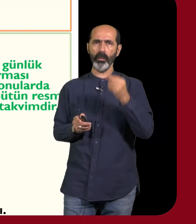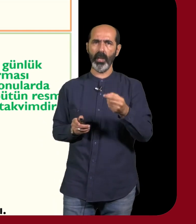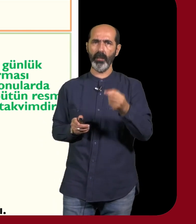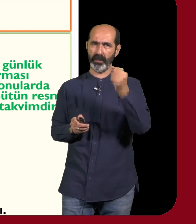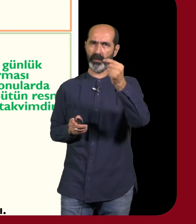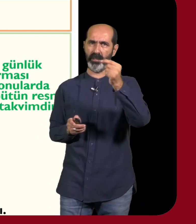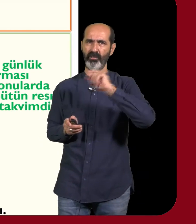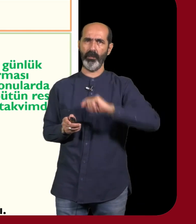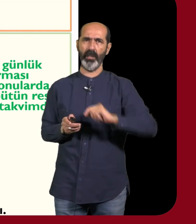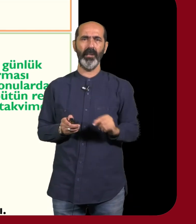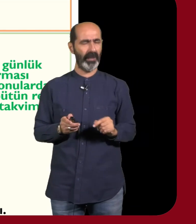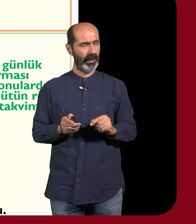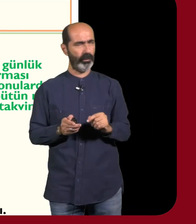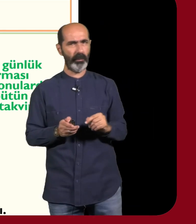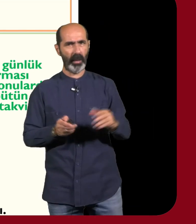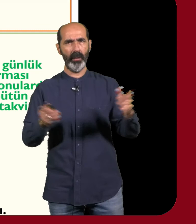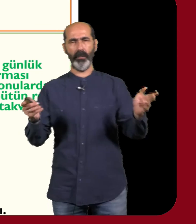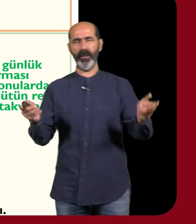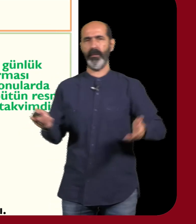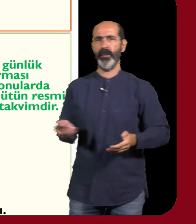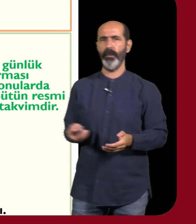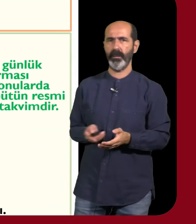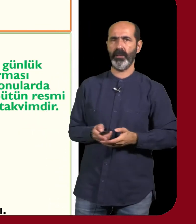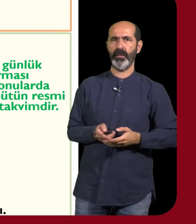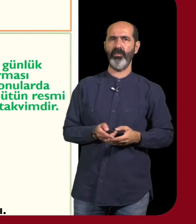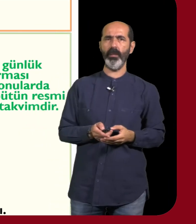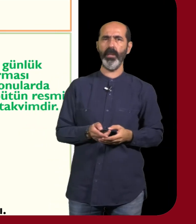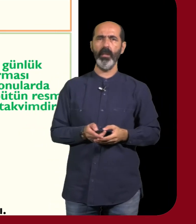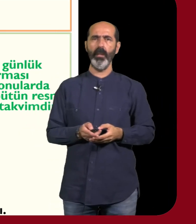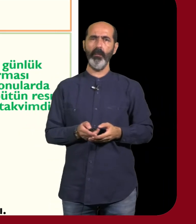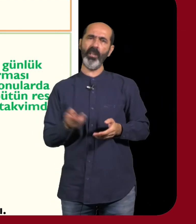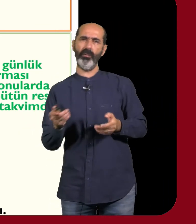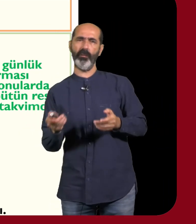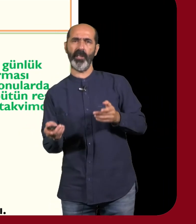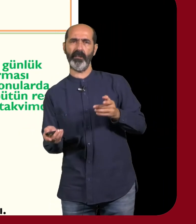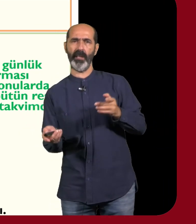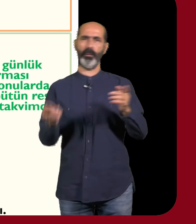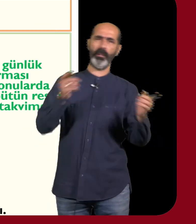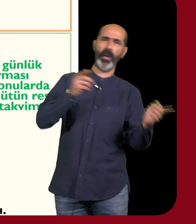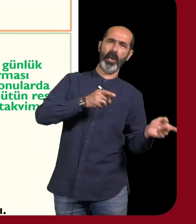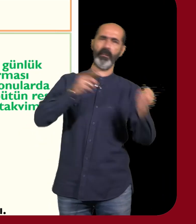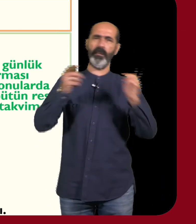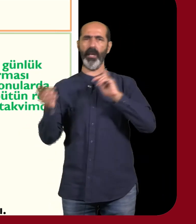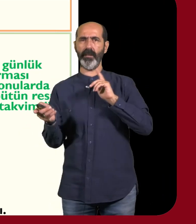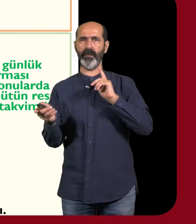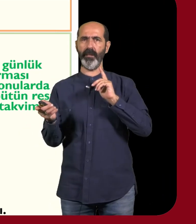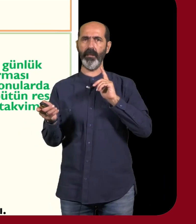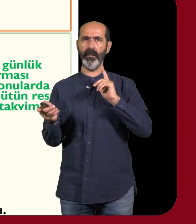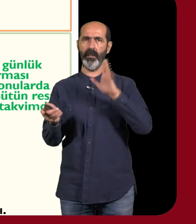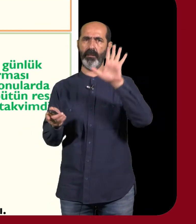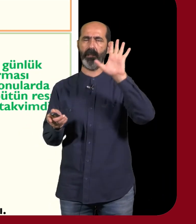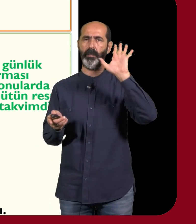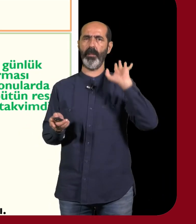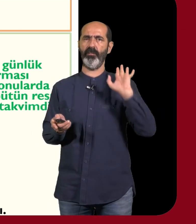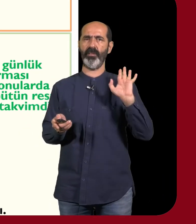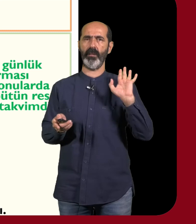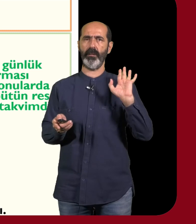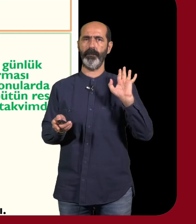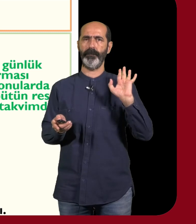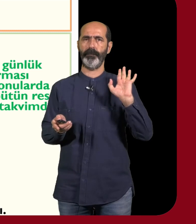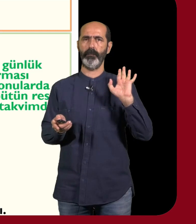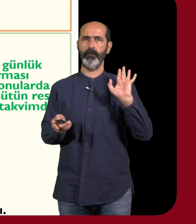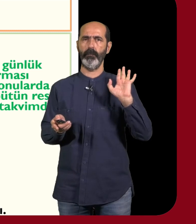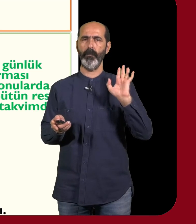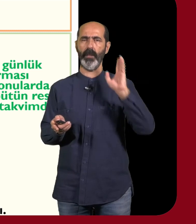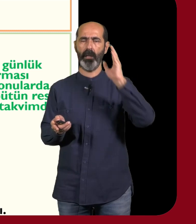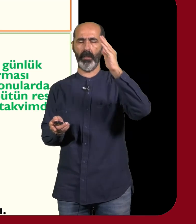şartlarda çok kolay matematik işlemi gerekiyor ama basit bir matematik işlemi 584 artı eksi hesaplamaya